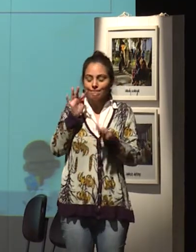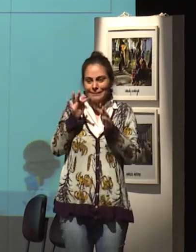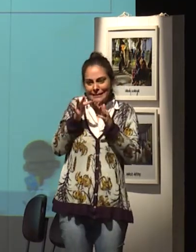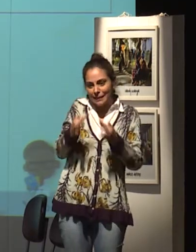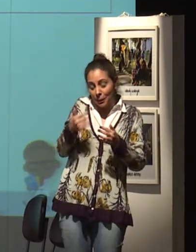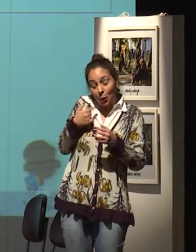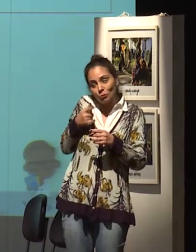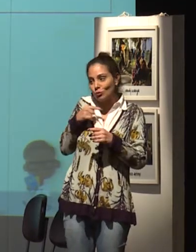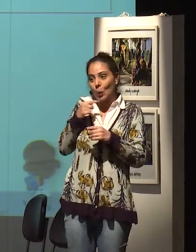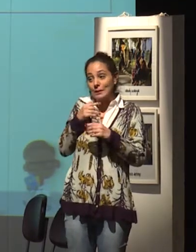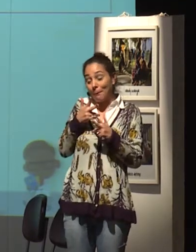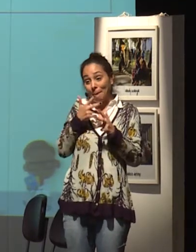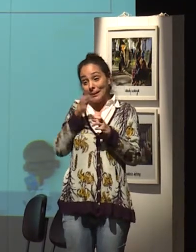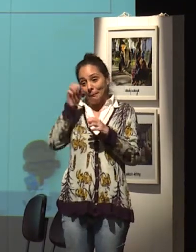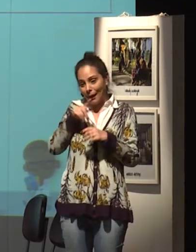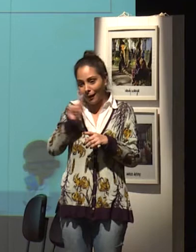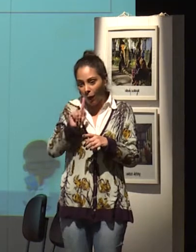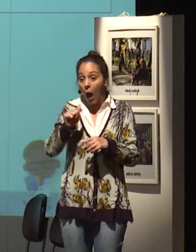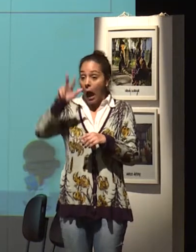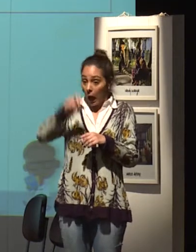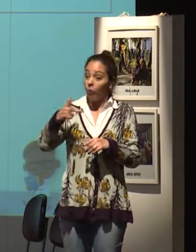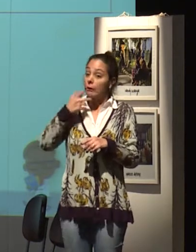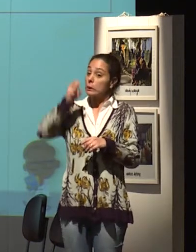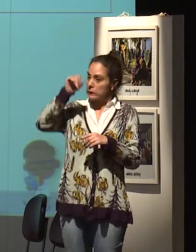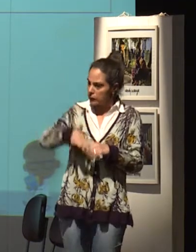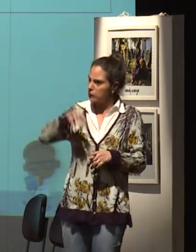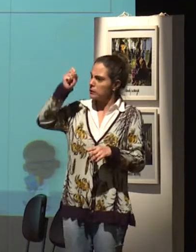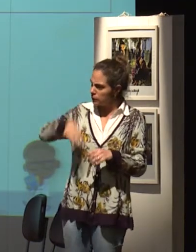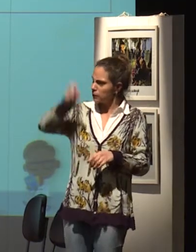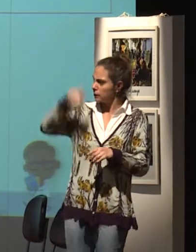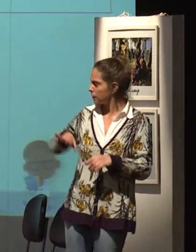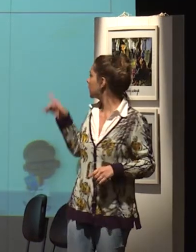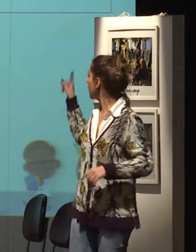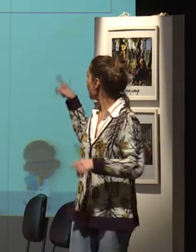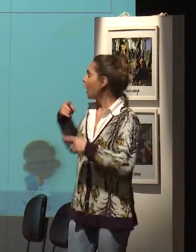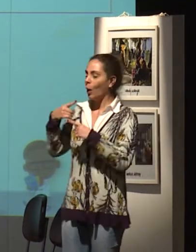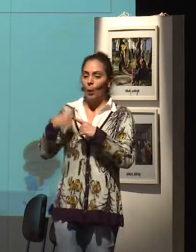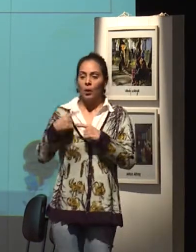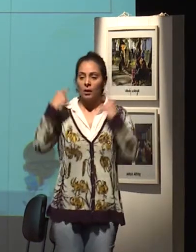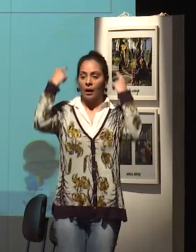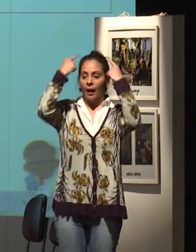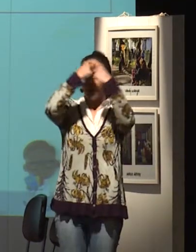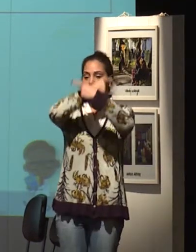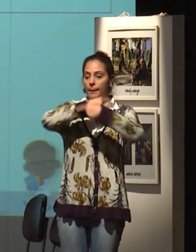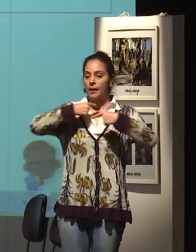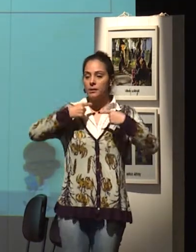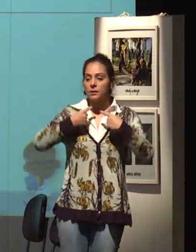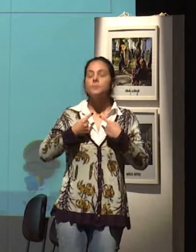Esse eu acho mais simples, porque eu não consegui perceber. Os alunos afirmaram que ele tinha os classificadores, e